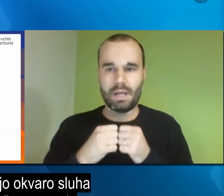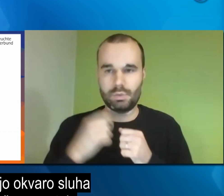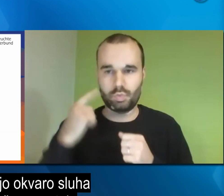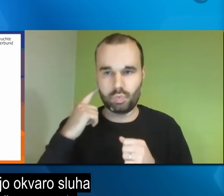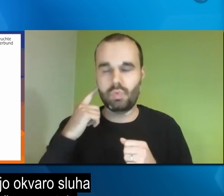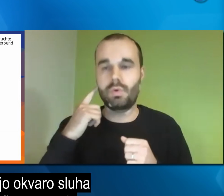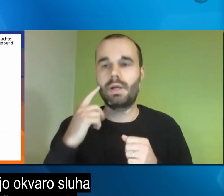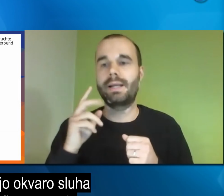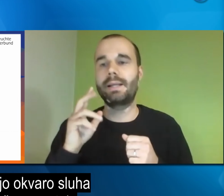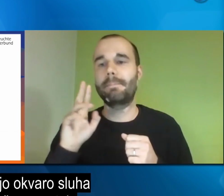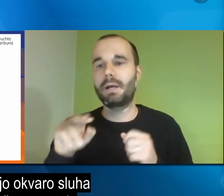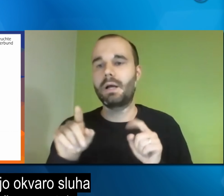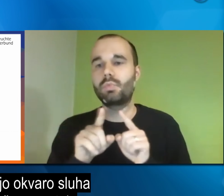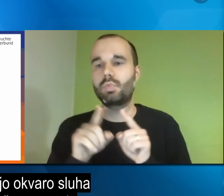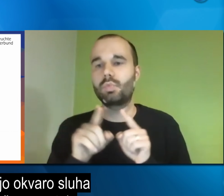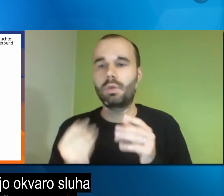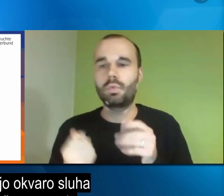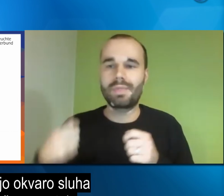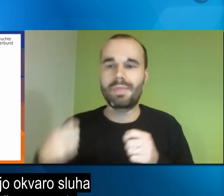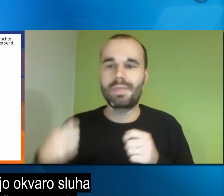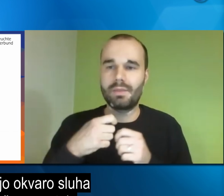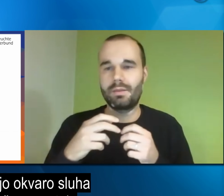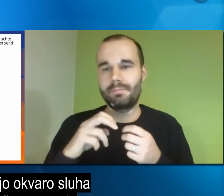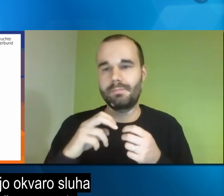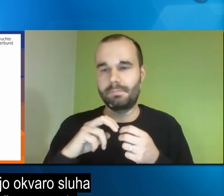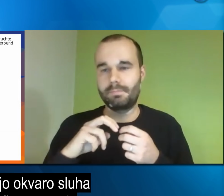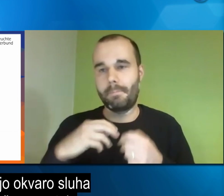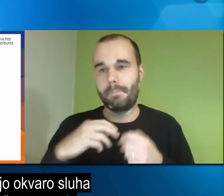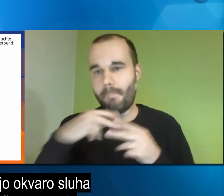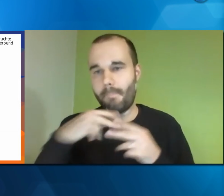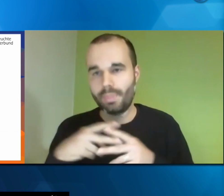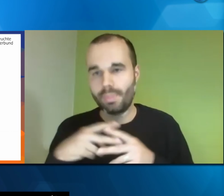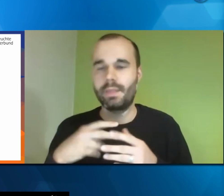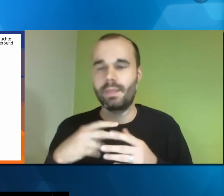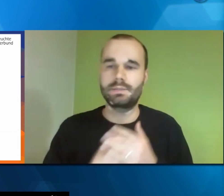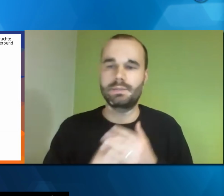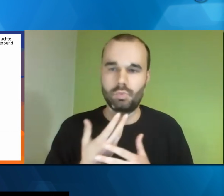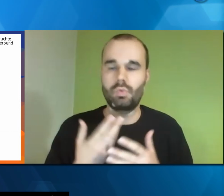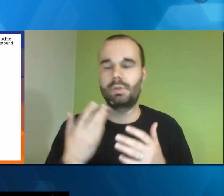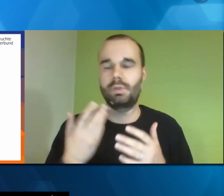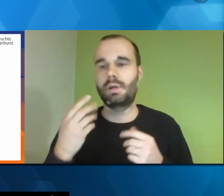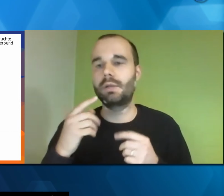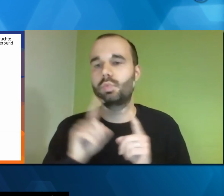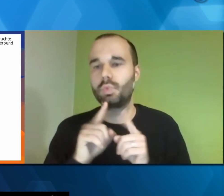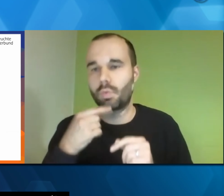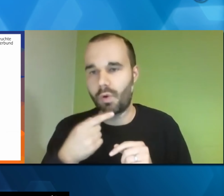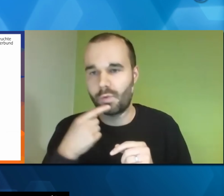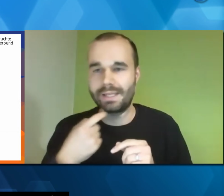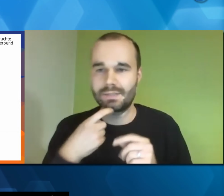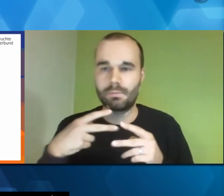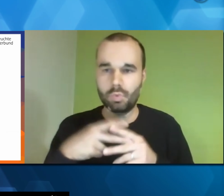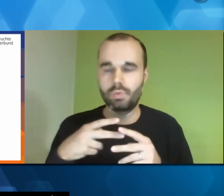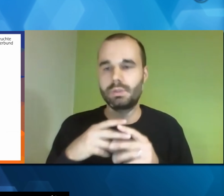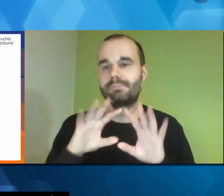Torej vsi drugače imajo okvaro sluha in pa še pridružene motnje v razvoju,